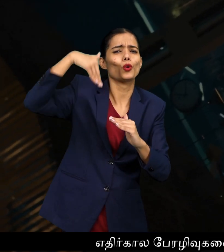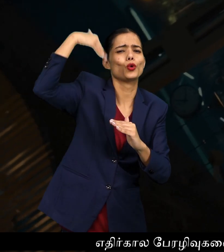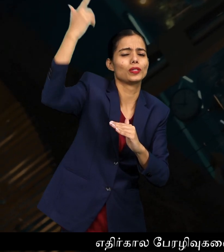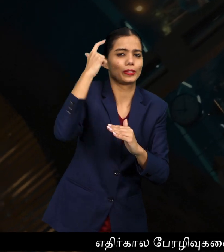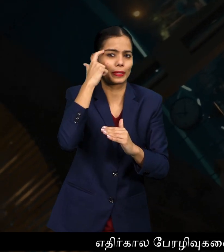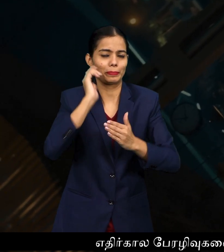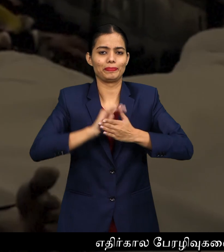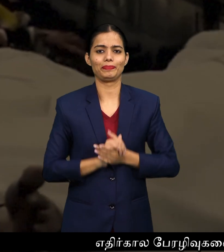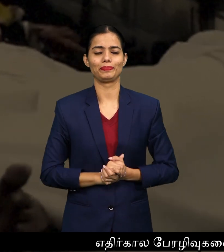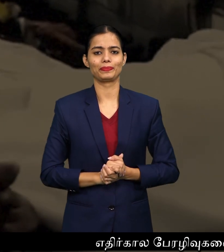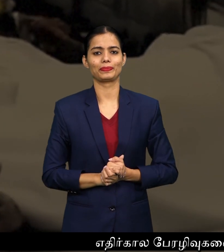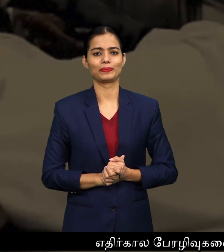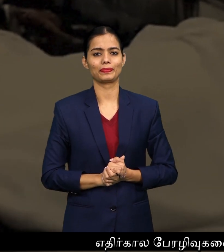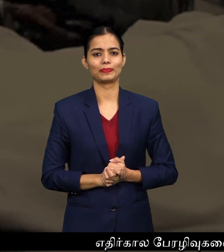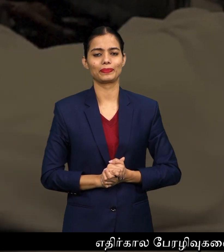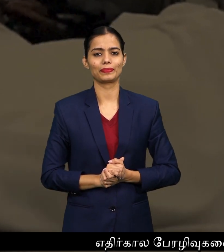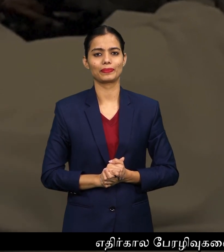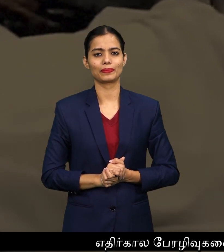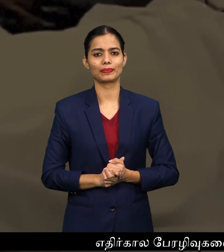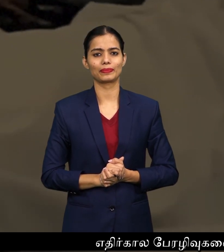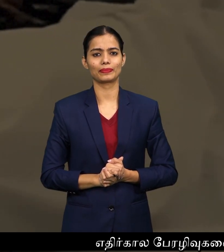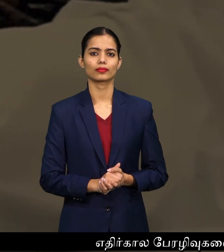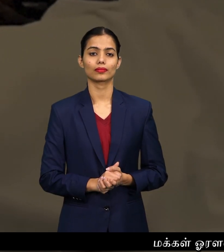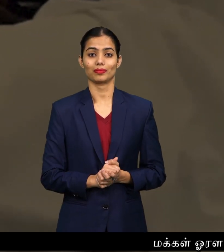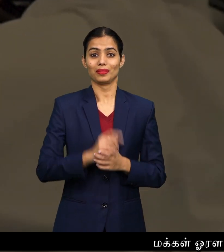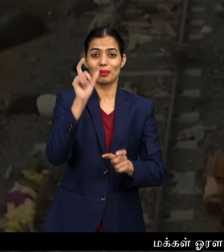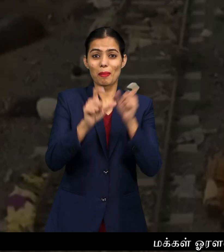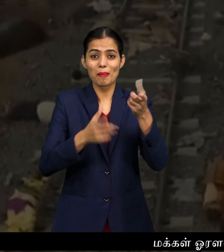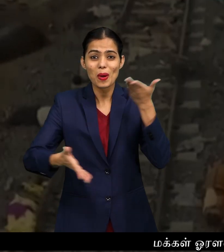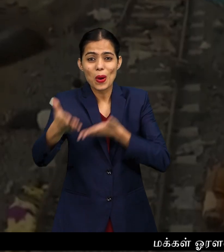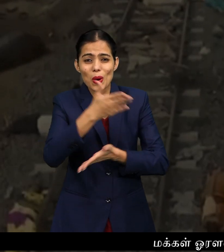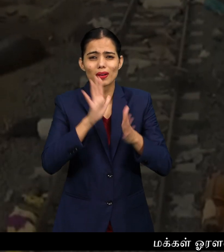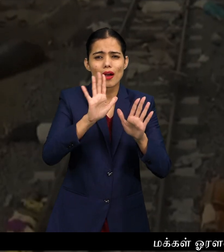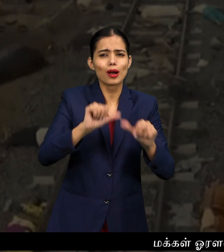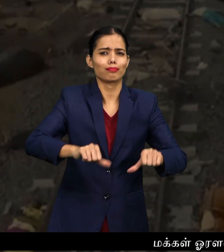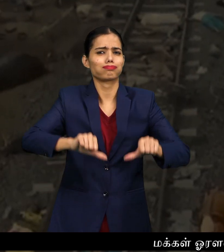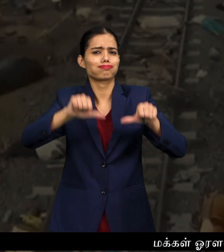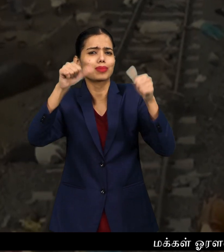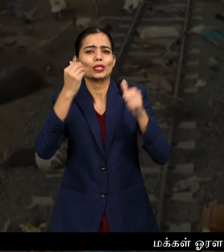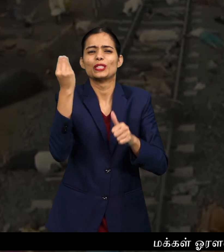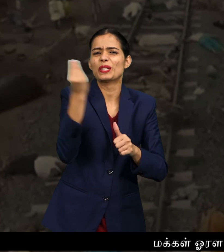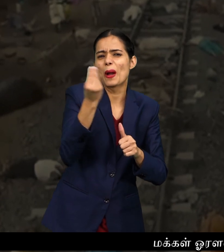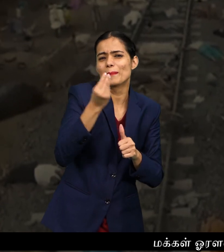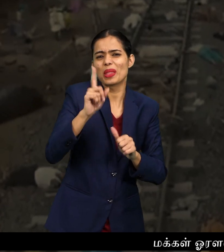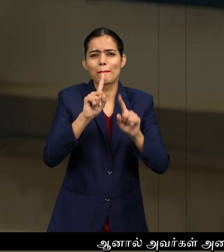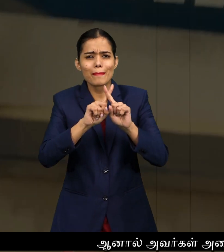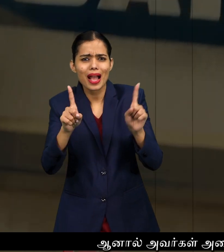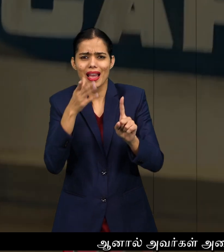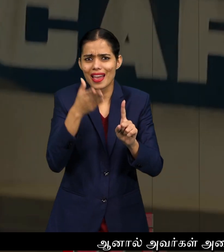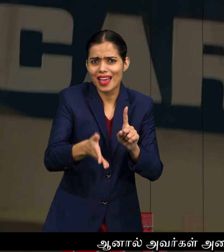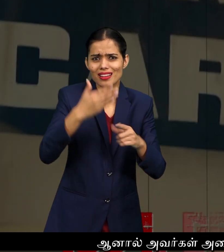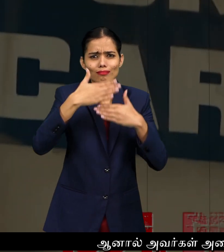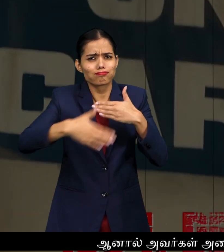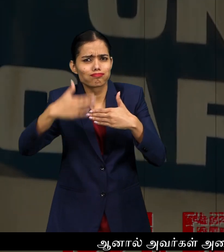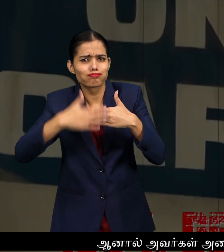எதிர்கால பேரழிவுகளை தடுப்பதற்கான நடவடிக்கைகள். மக்கள் ஓரளவு வெற்றி பெற்றுள்ளனர்,